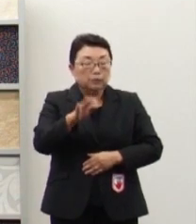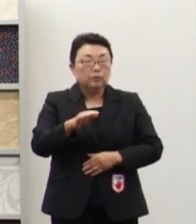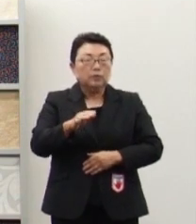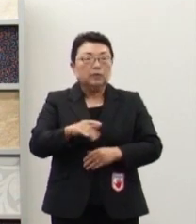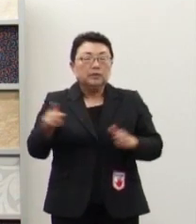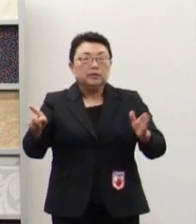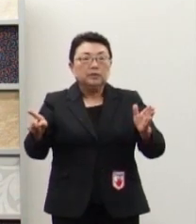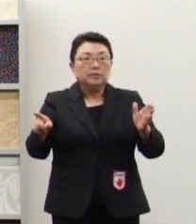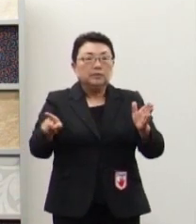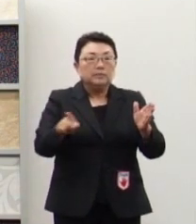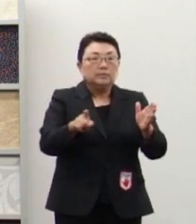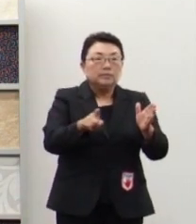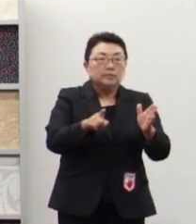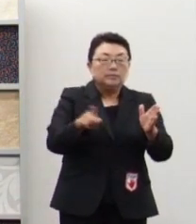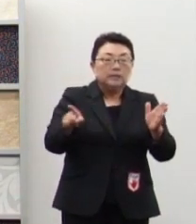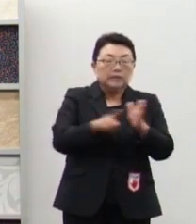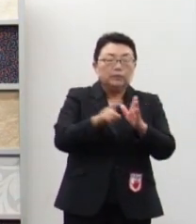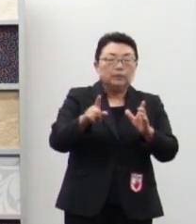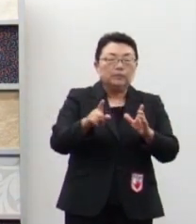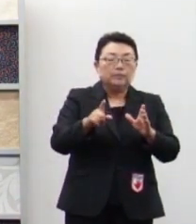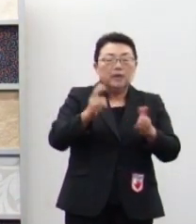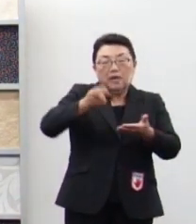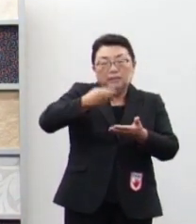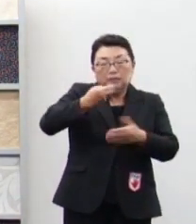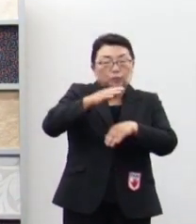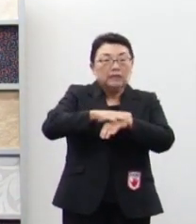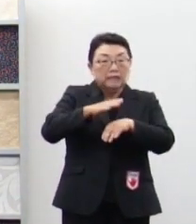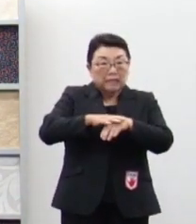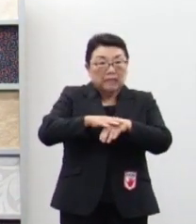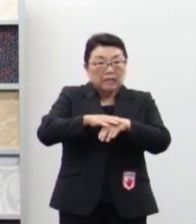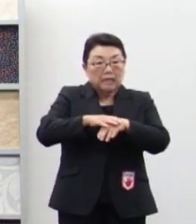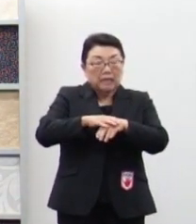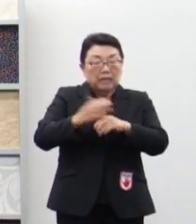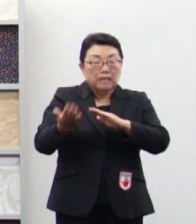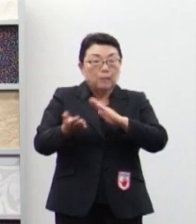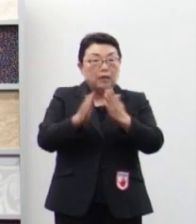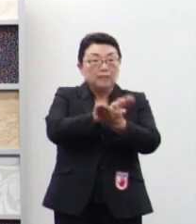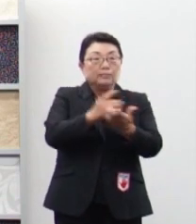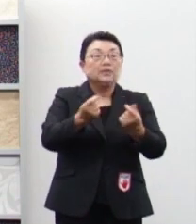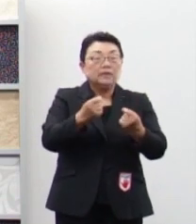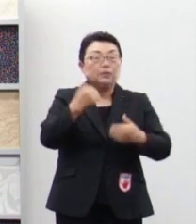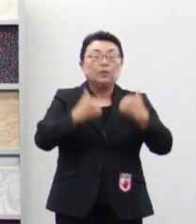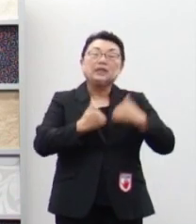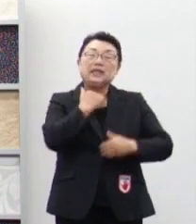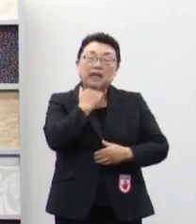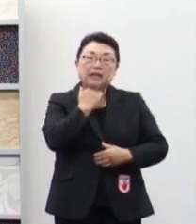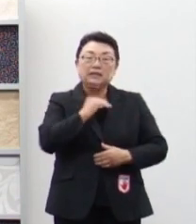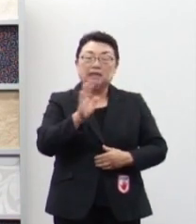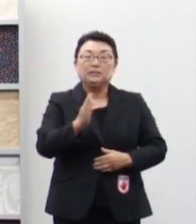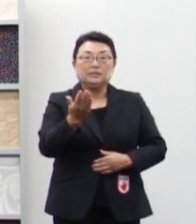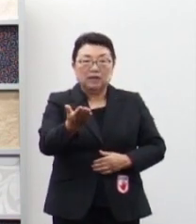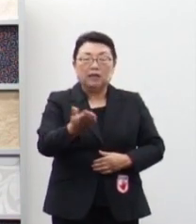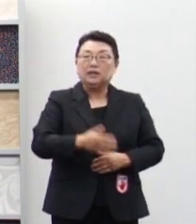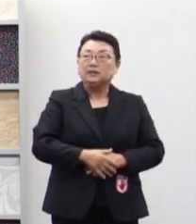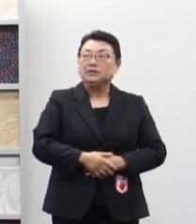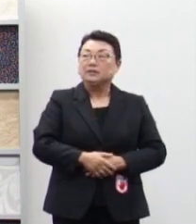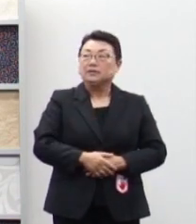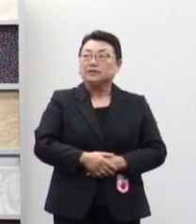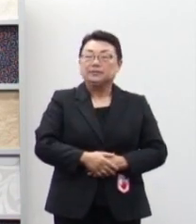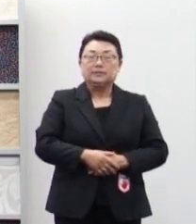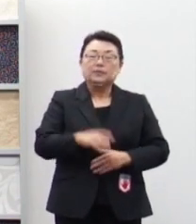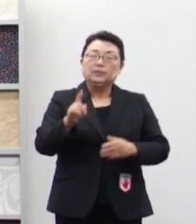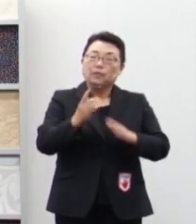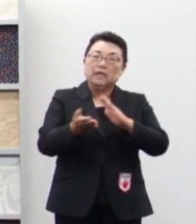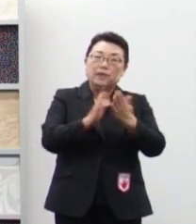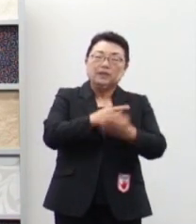ど、生活が変わってくるといいますか、飲食の仕方も変わってくるのかなと思います。その辺の期待感といいますか、どのようにここ変わっ